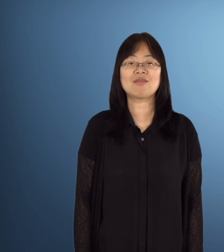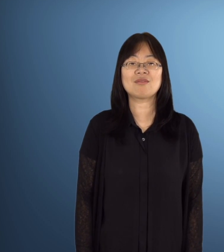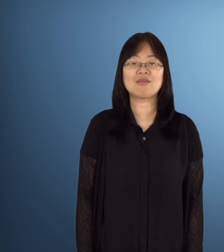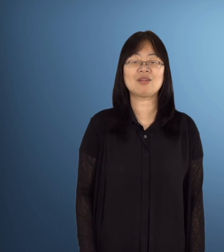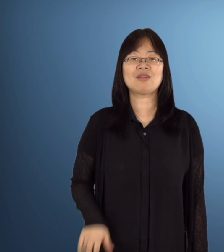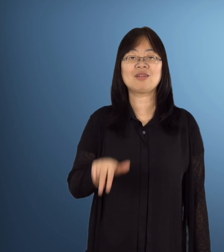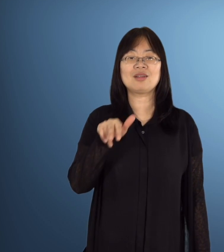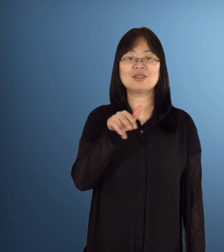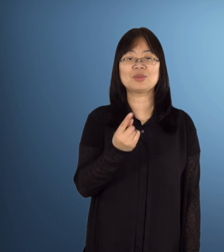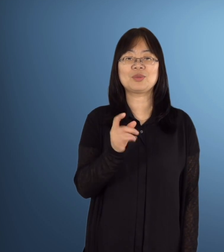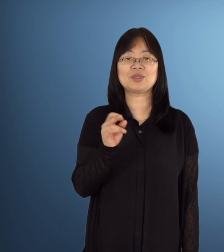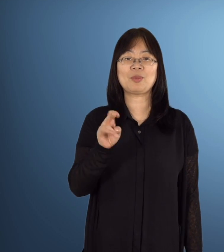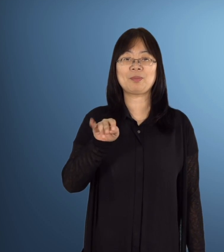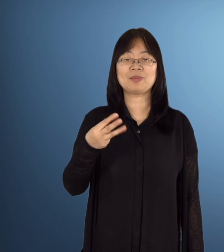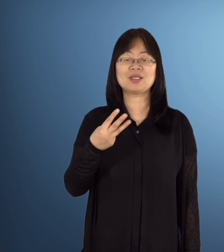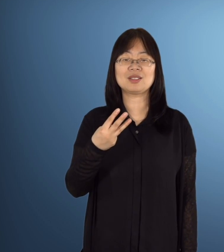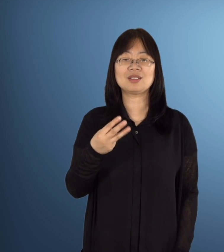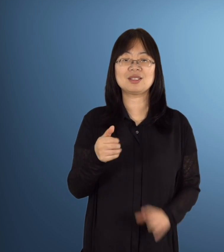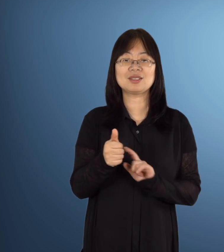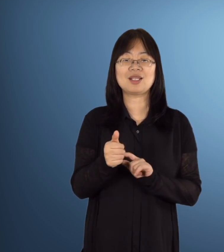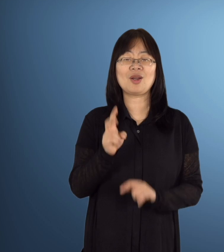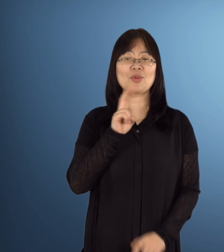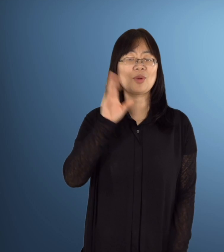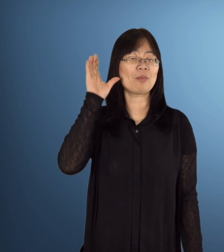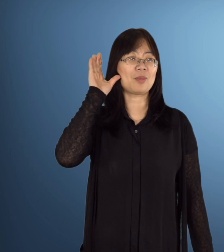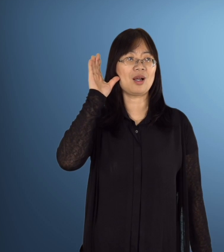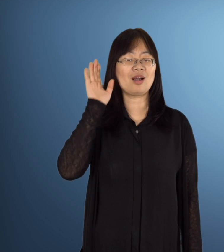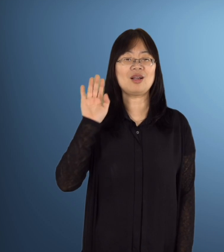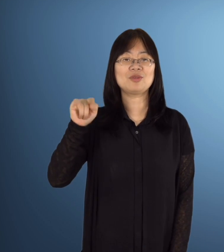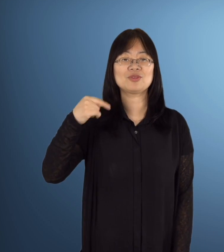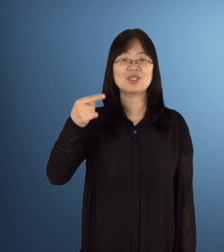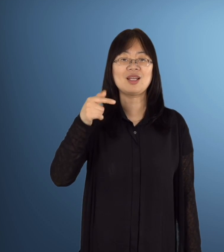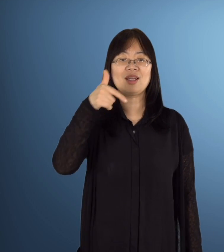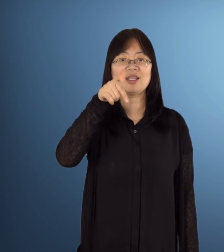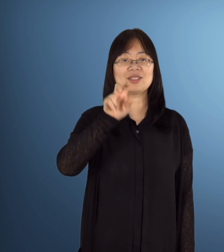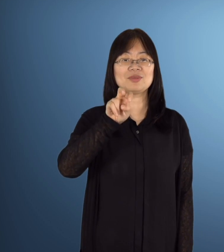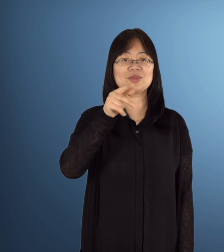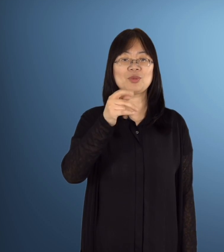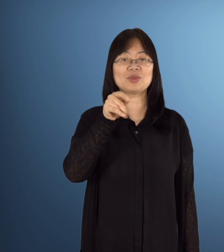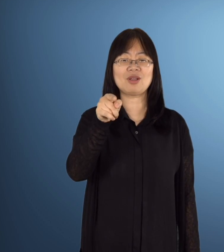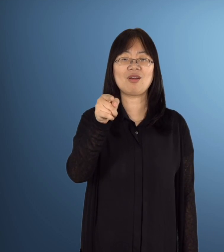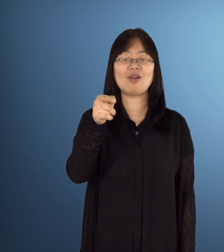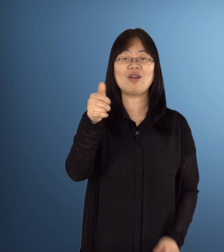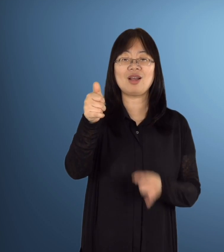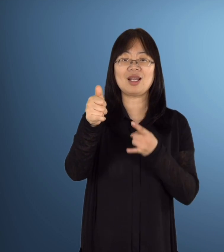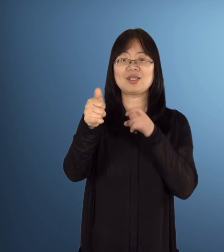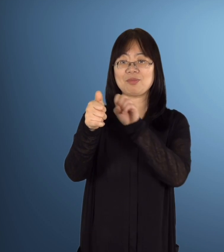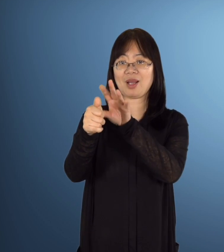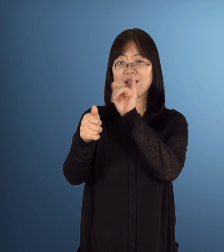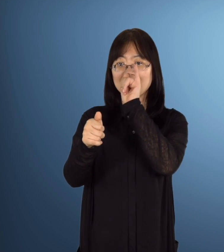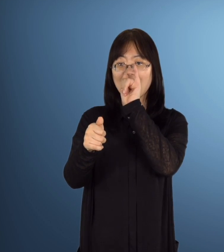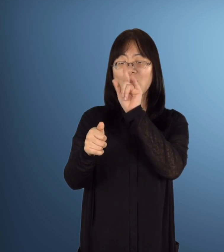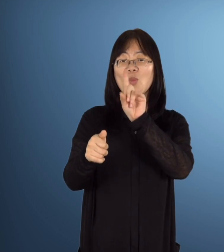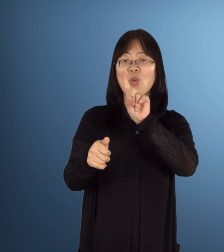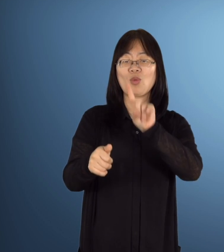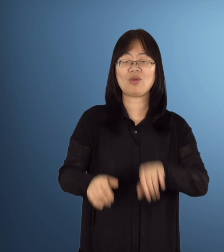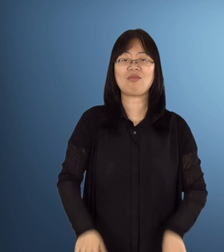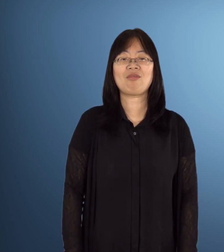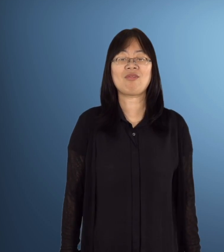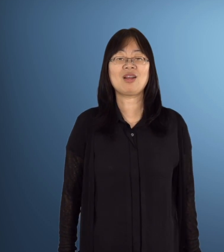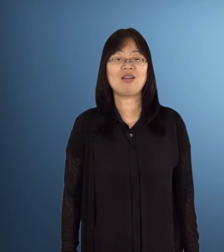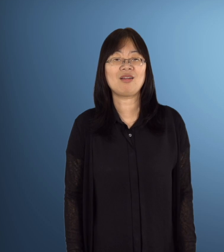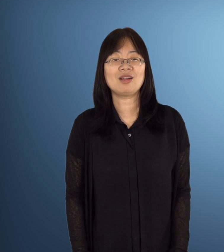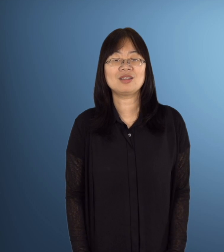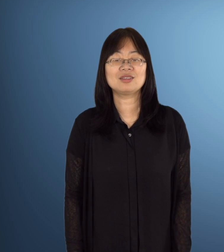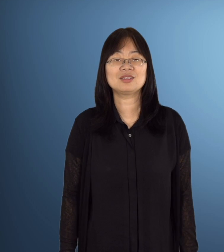이 조용필 씨가 그 노래를 듣고 나서 그 김종서 씨에게 그런 얘기를 했어요.